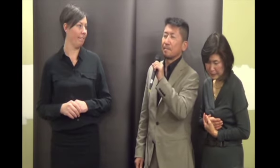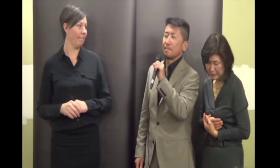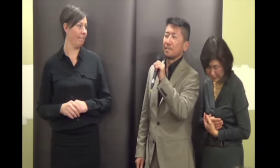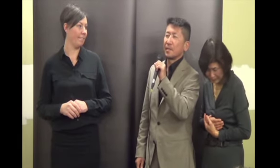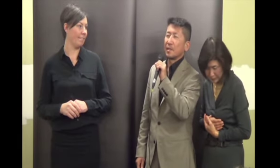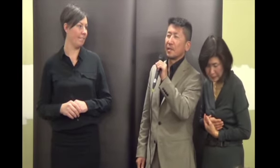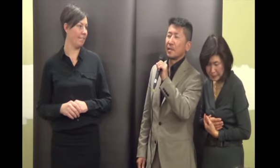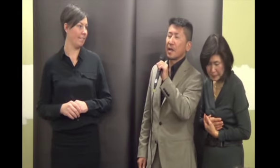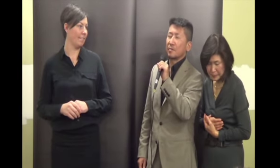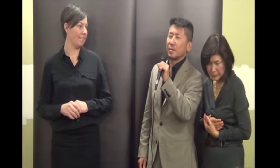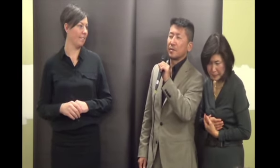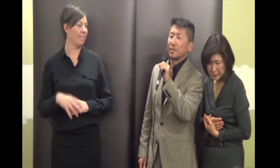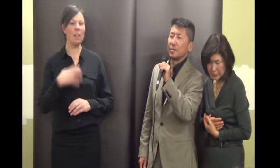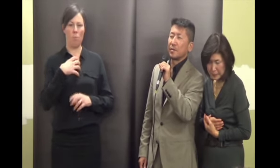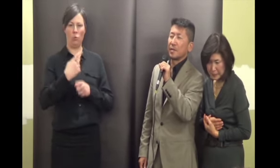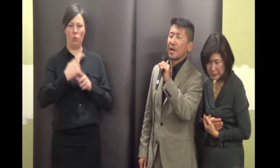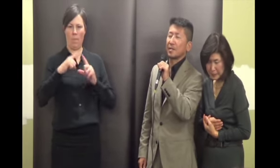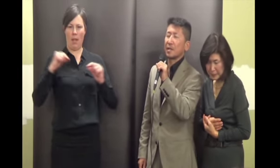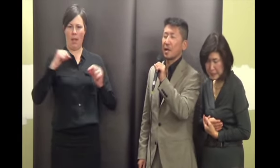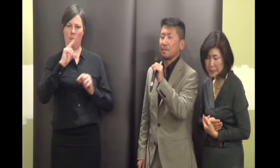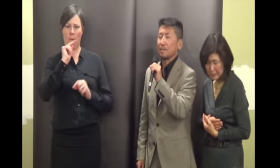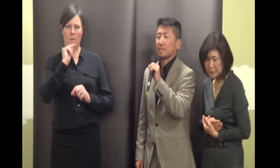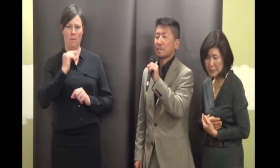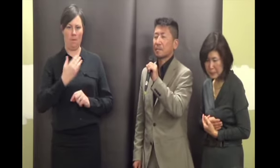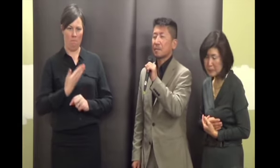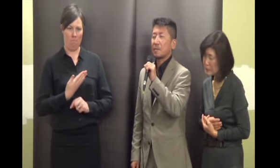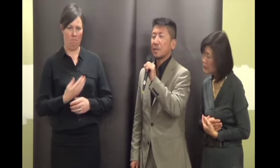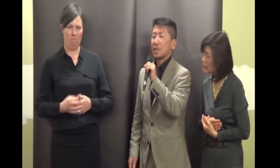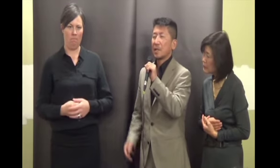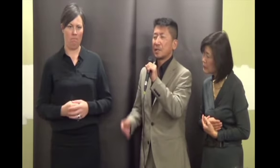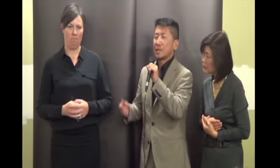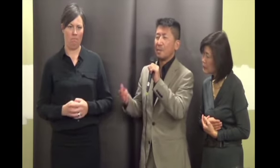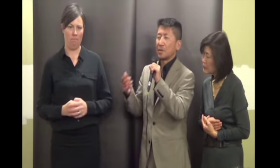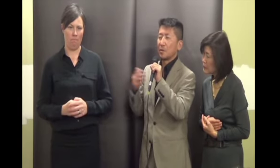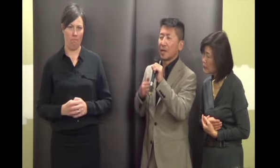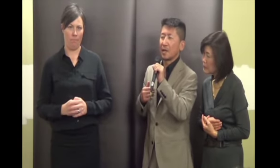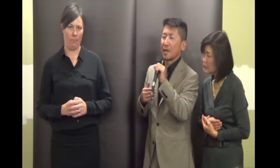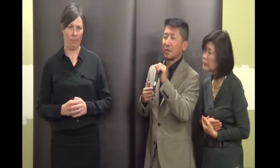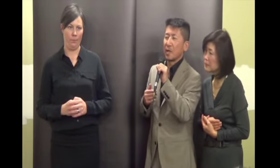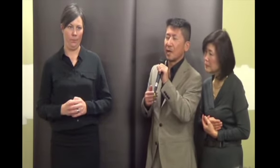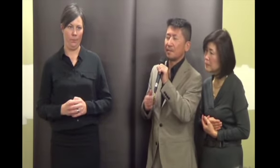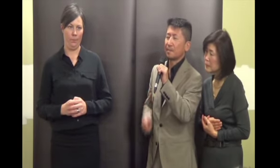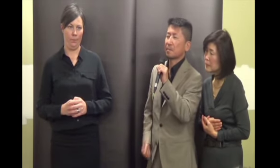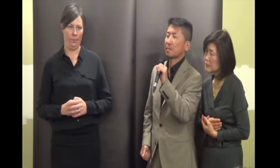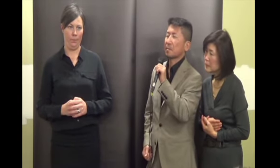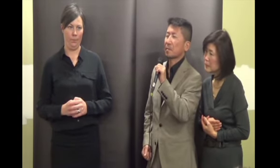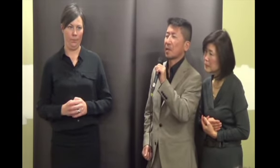年間240時間しかサービスを受けられないの